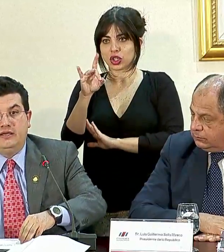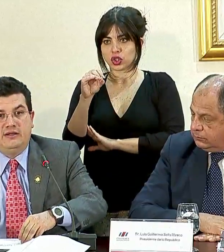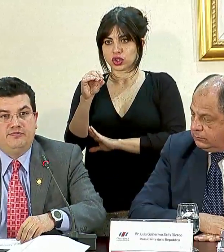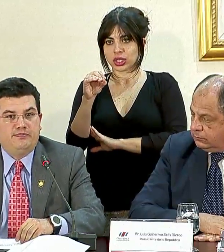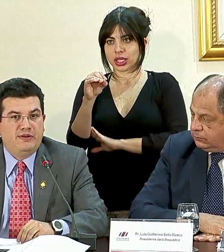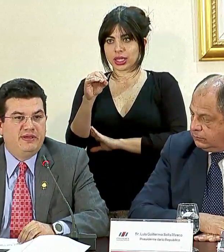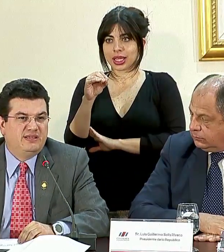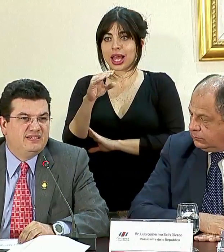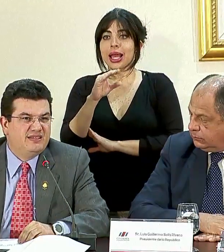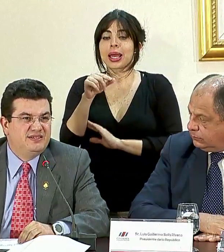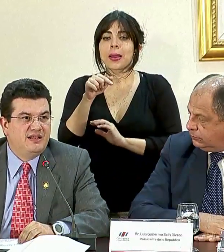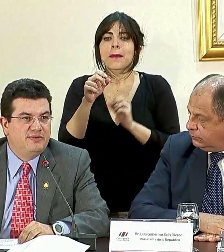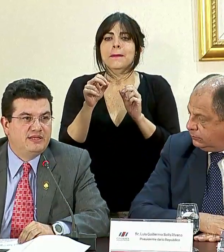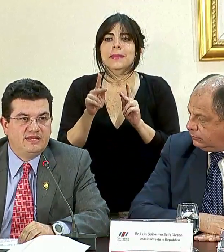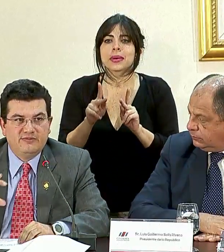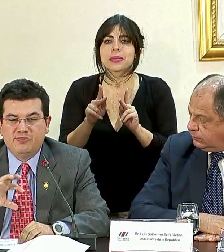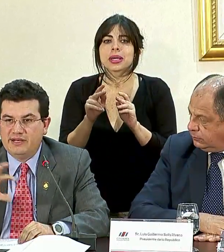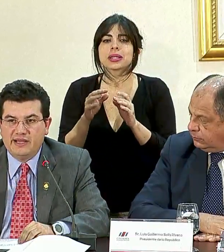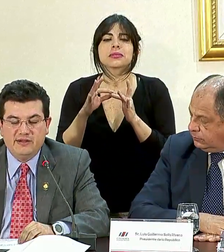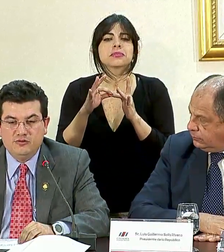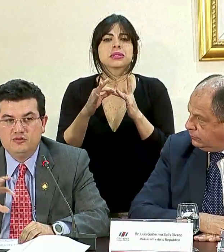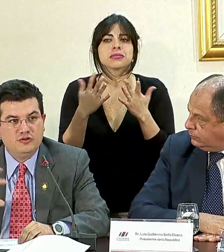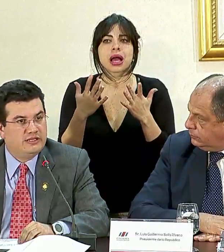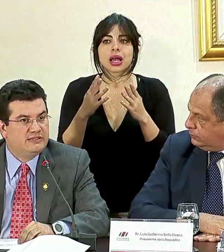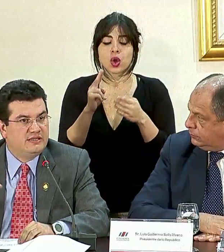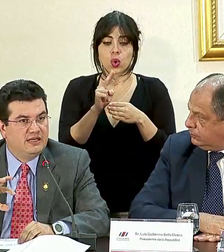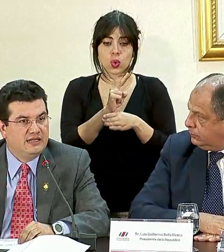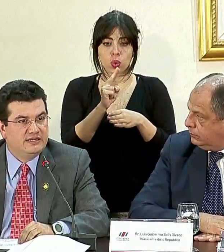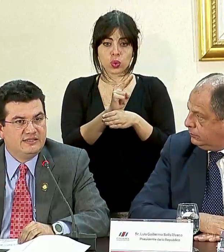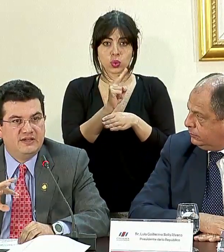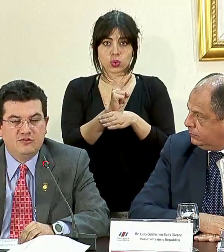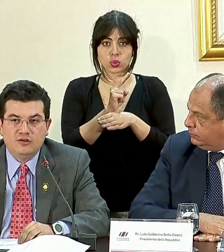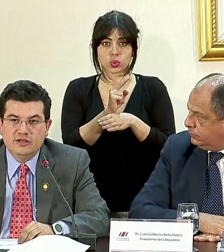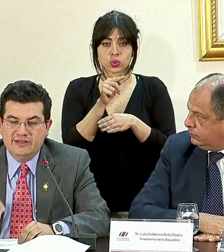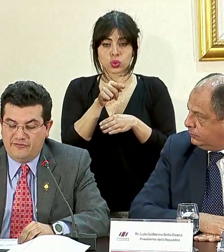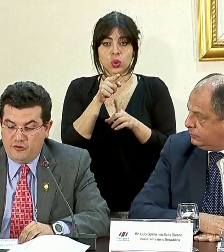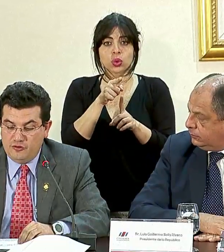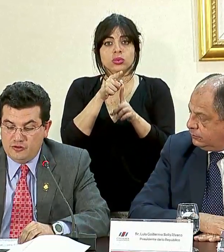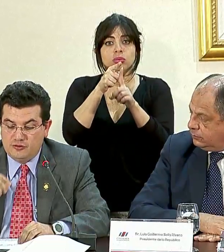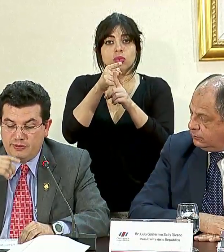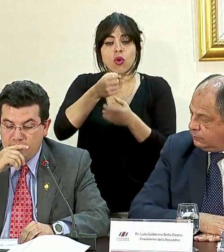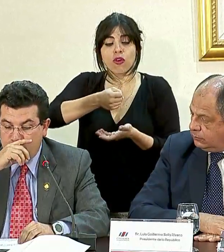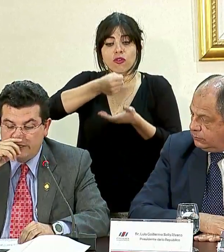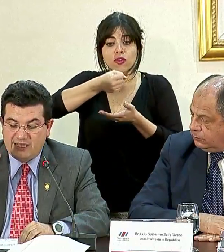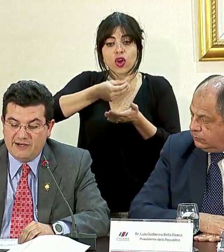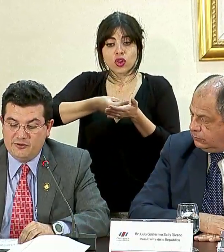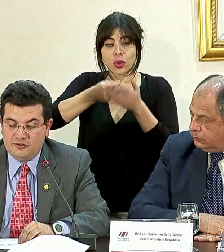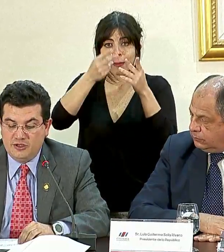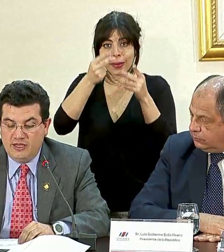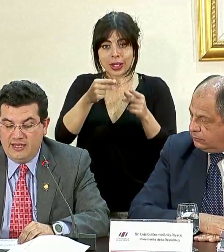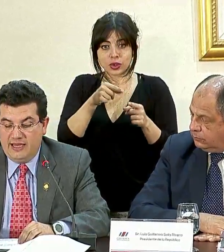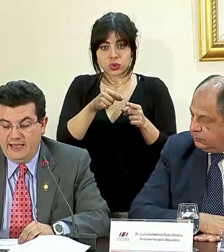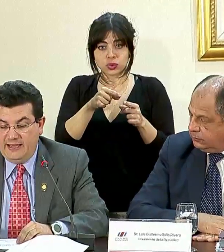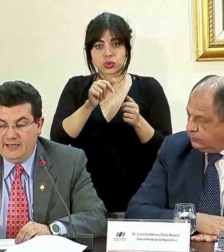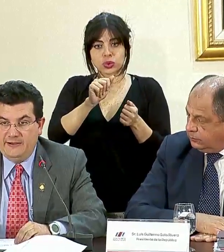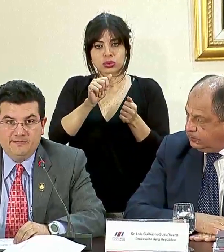y permite esencialmente variar el uso de el destino de fondos presupuestarios